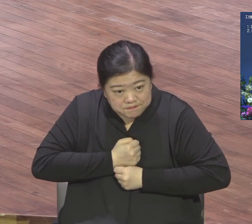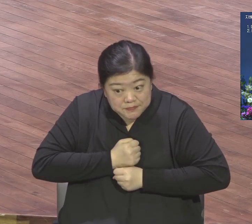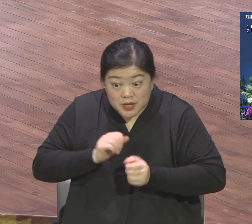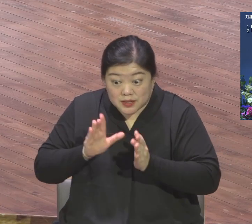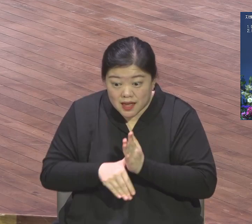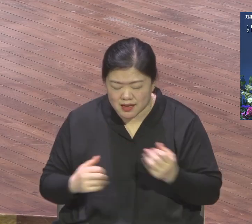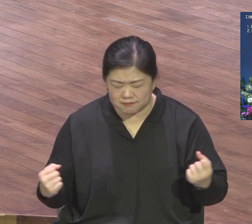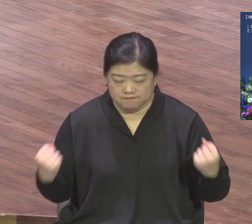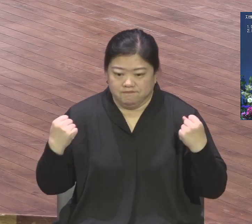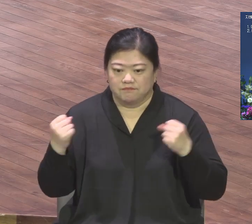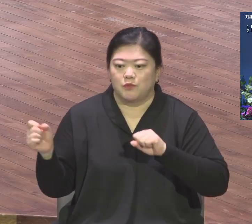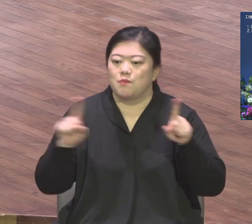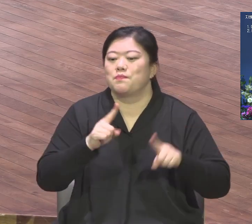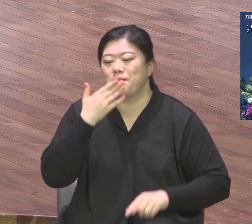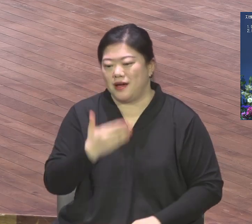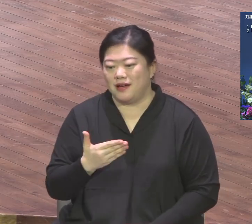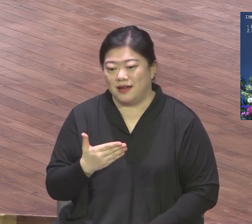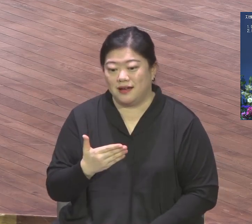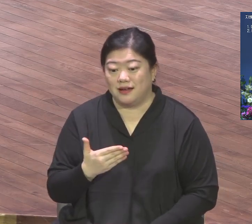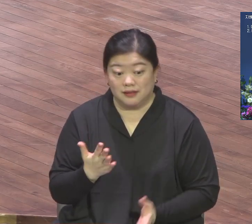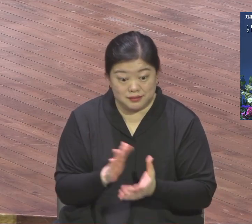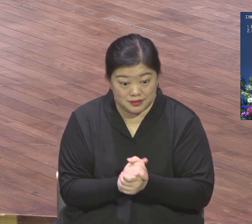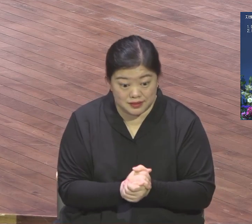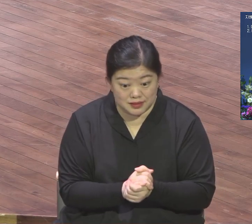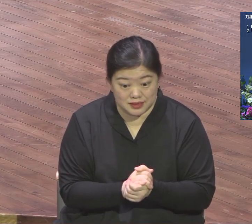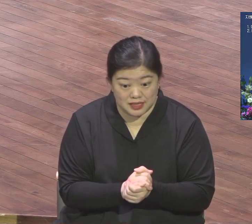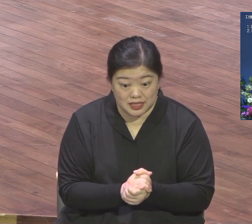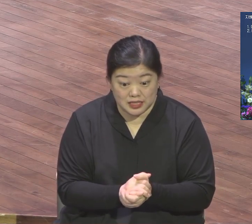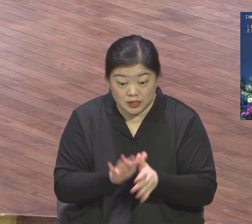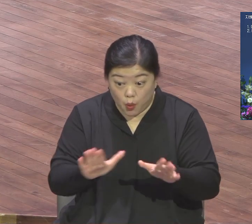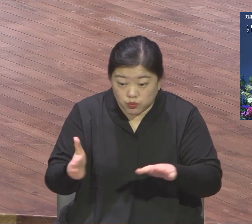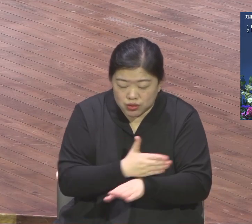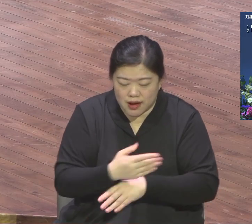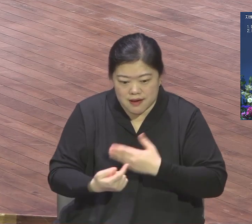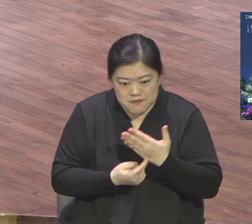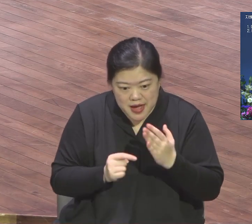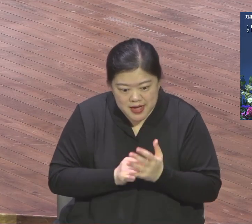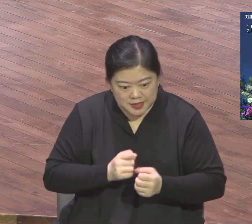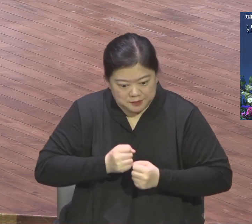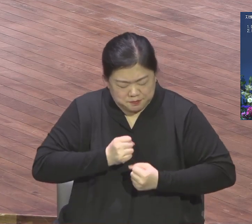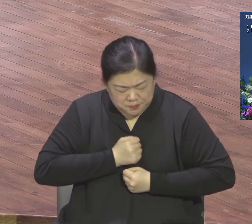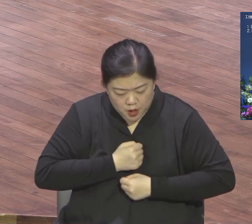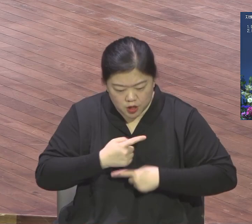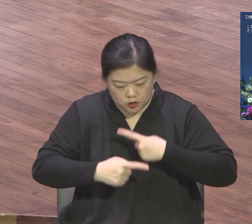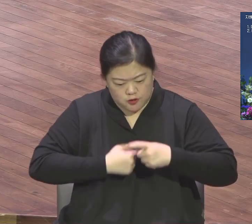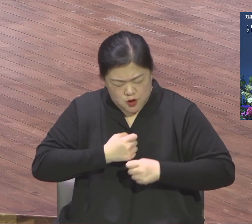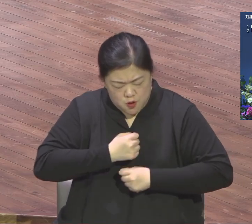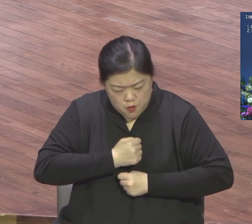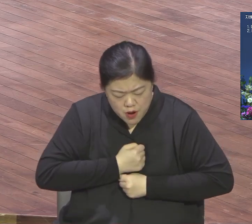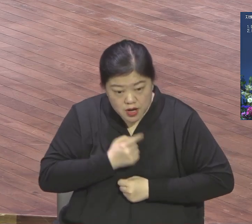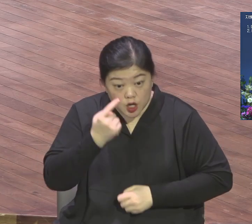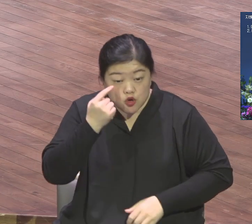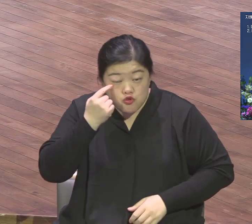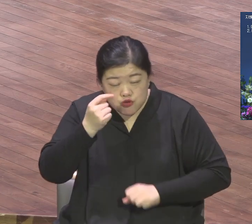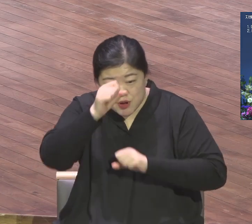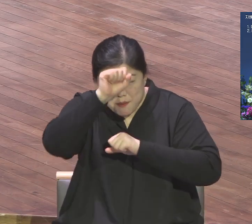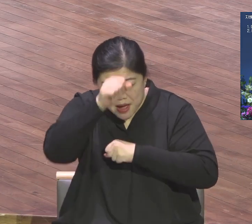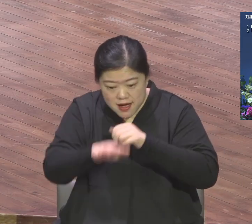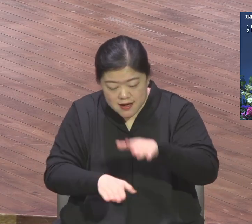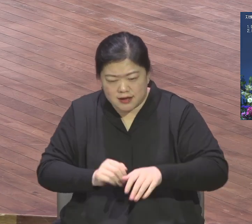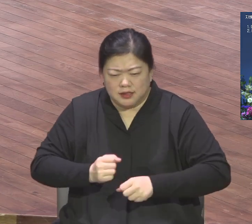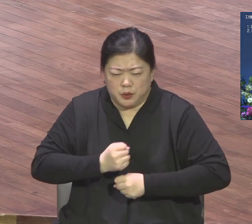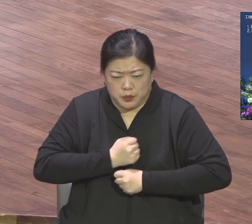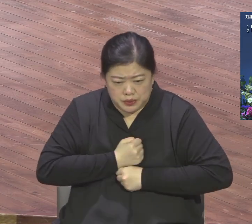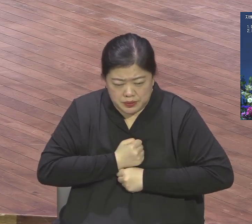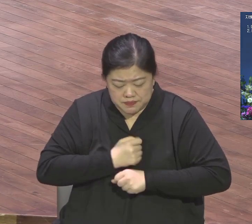있습니다. 여기 모든 성도들 마음을 지키는 지혜로 충만해서 어떤 상황 속에서도